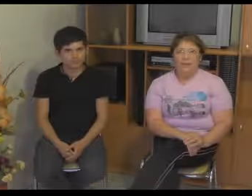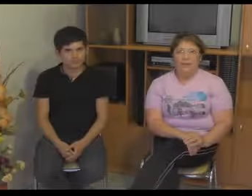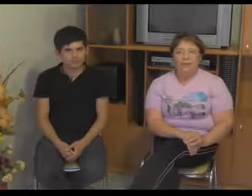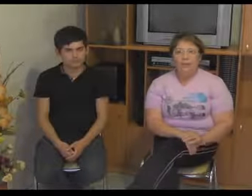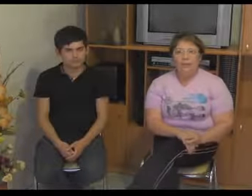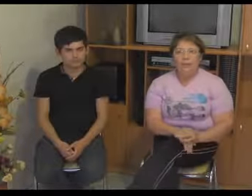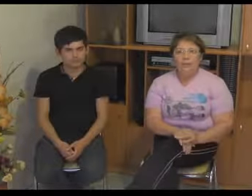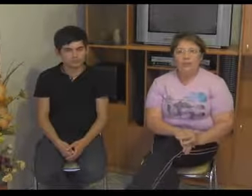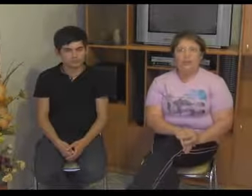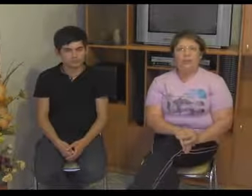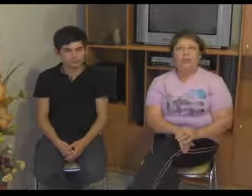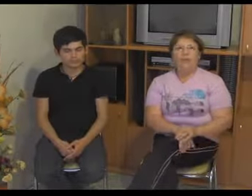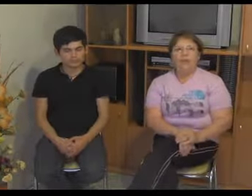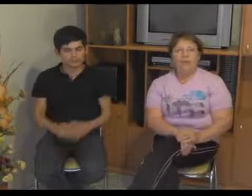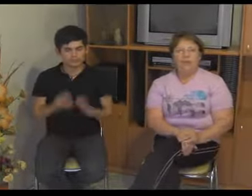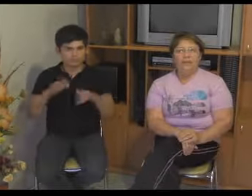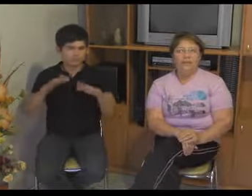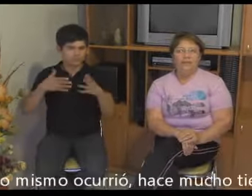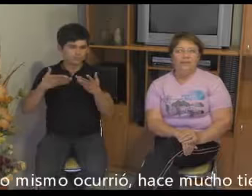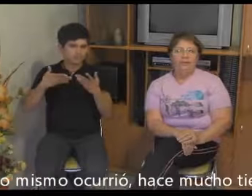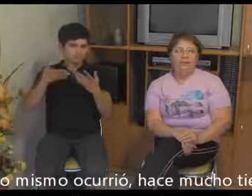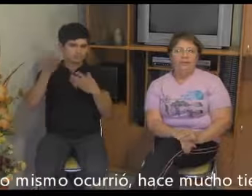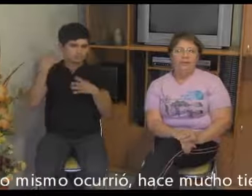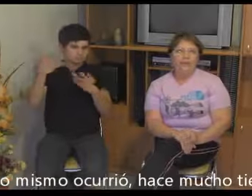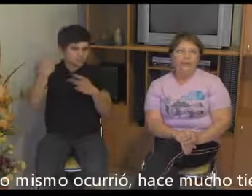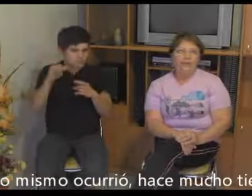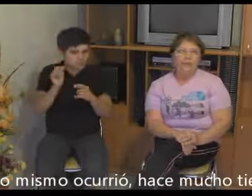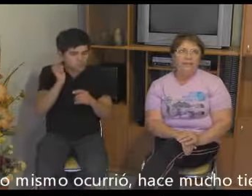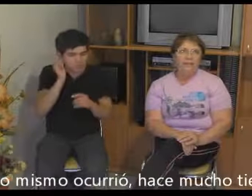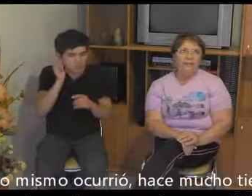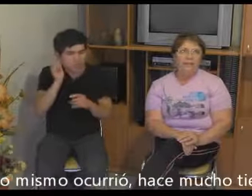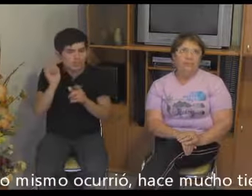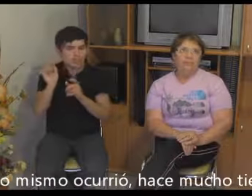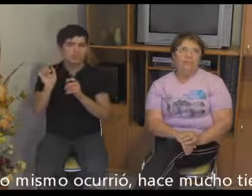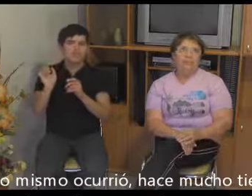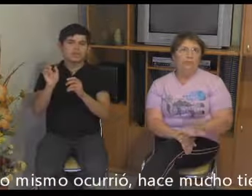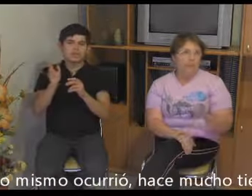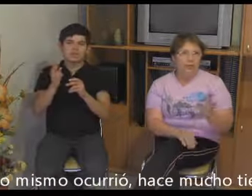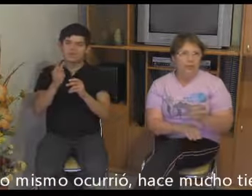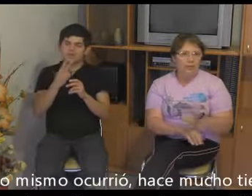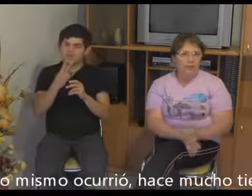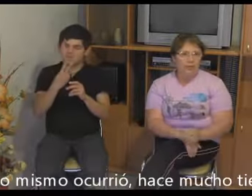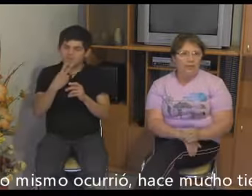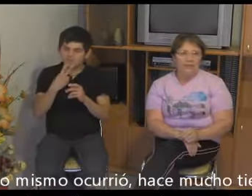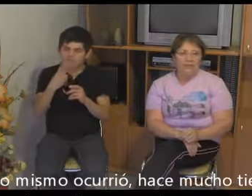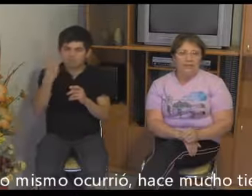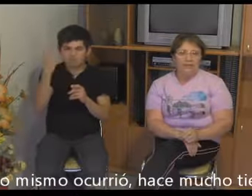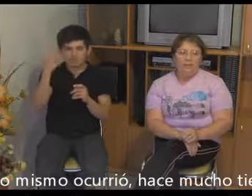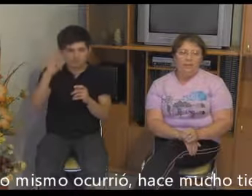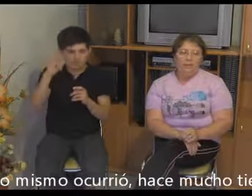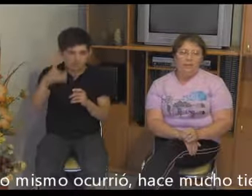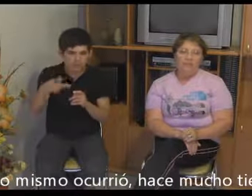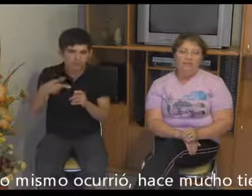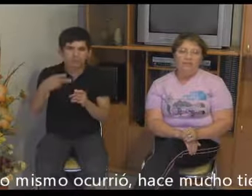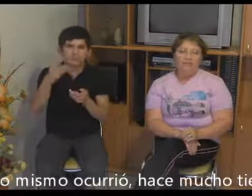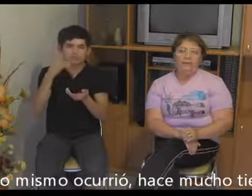Lo mismo ocurrió con las mujeres viviendo con VIH-Sida hace no muchos años atrás. Porque las mujeres viviendo